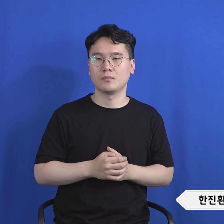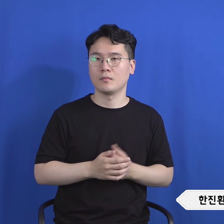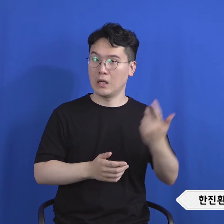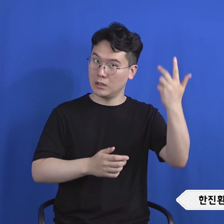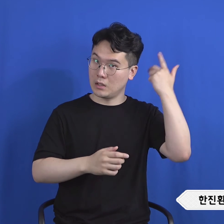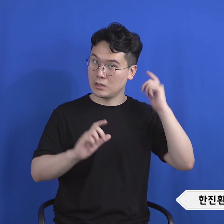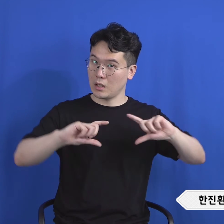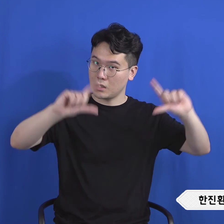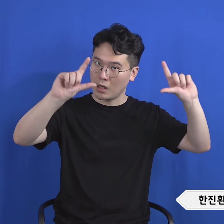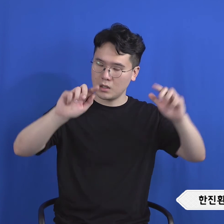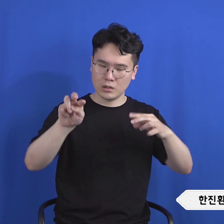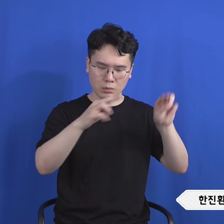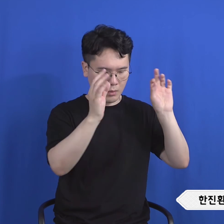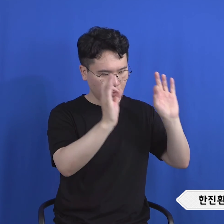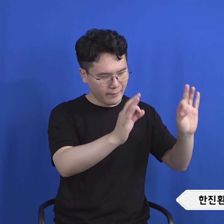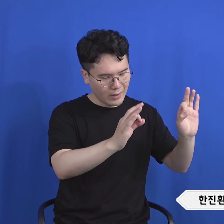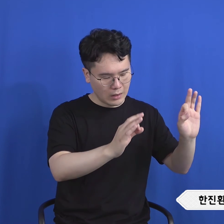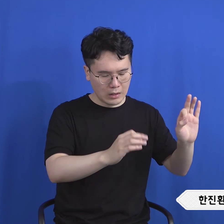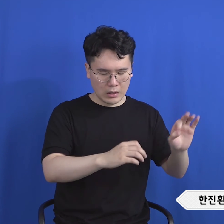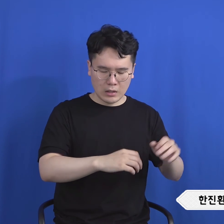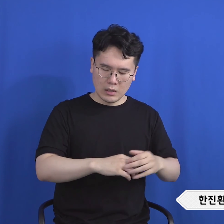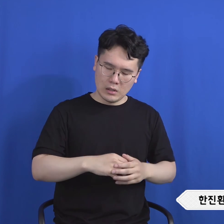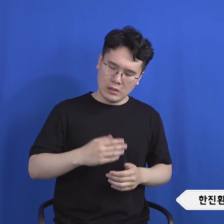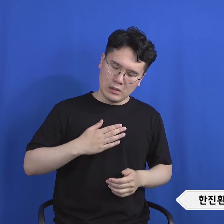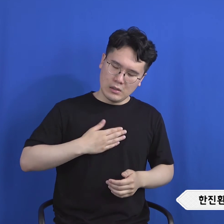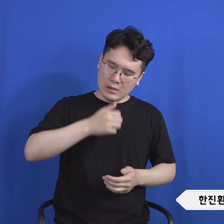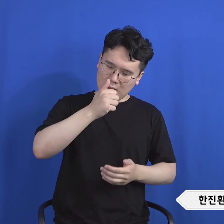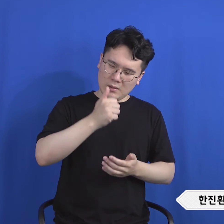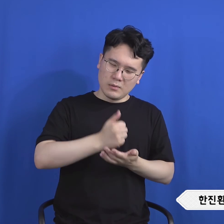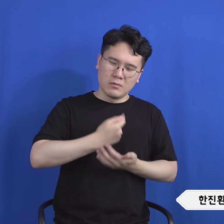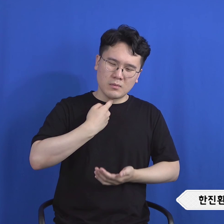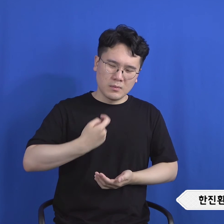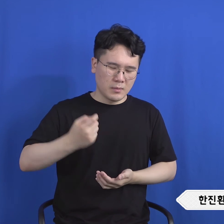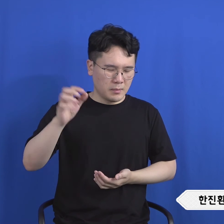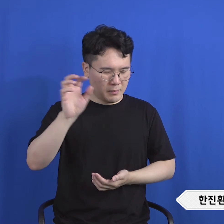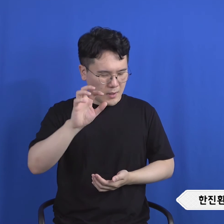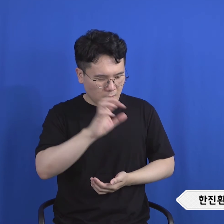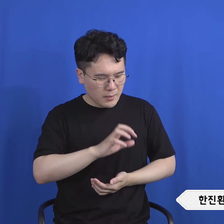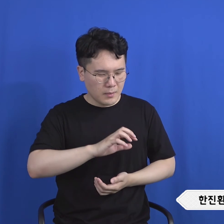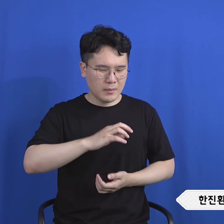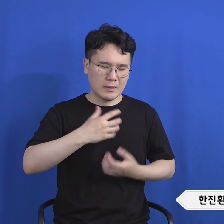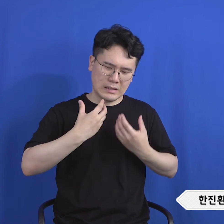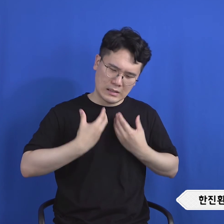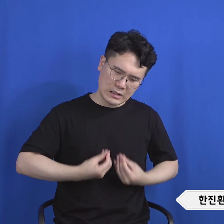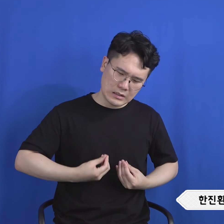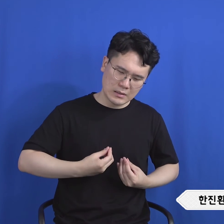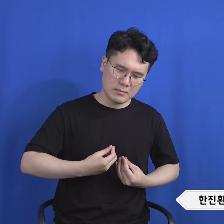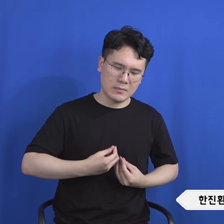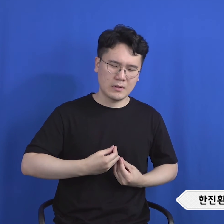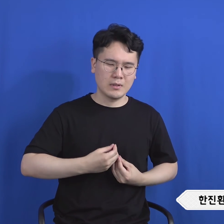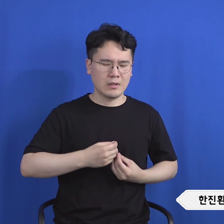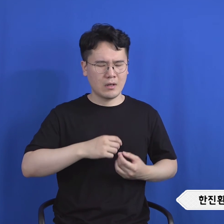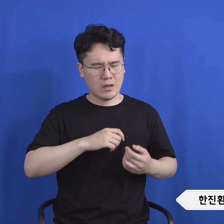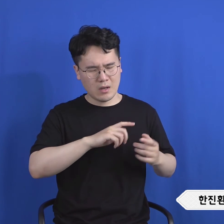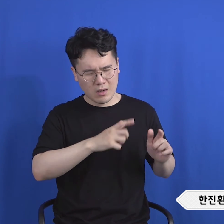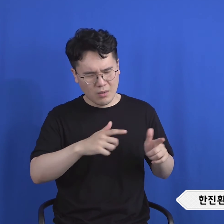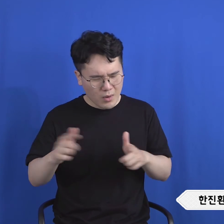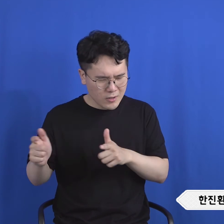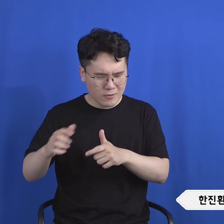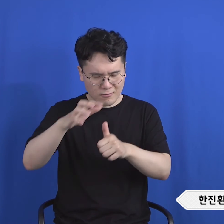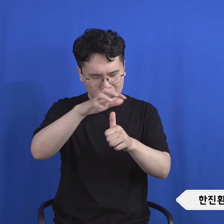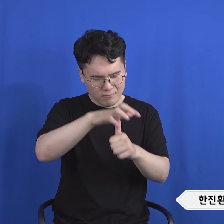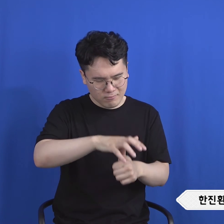지난 날을 돌아보면서 내가 내 꼬락서니가 이것밖에 안 되는지 얼마나 낙심하고 좌절하고 열등감 사로잡혀 그렇게